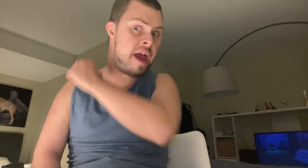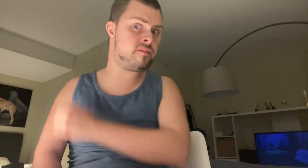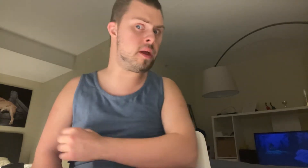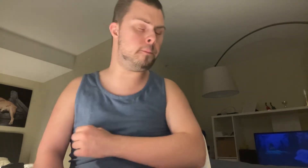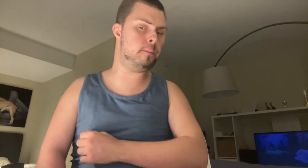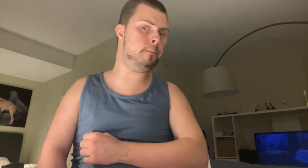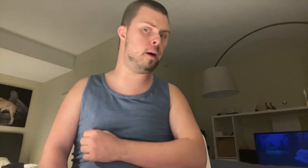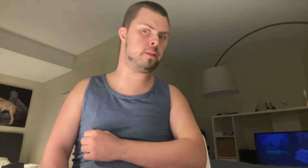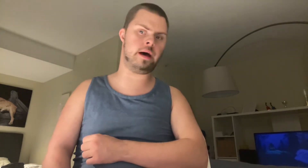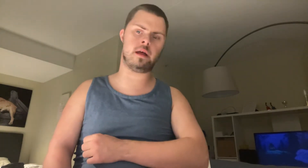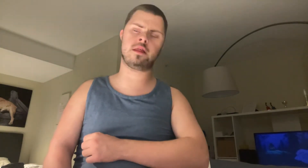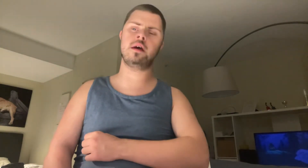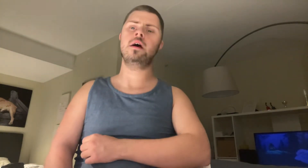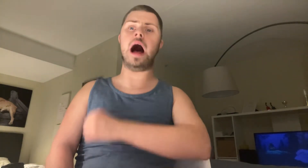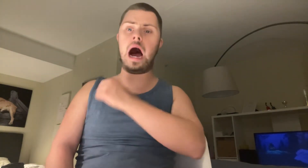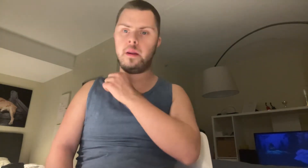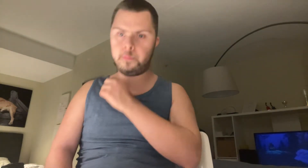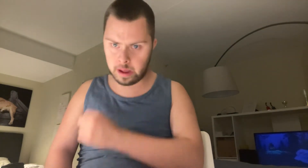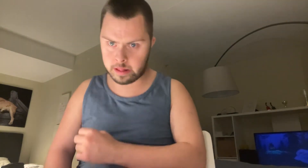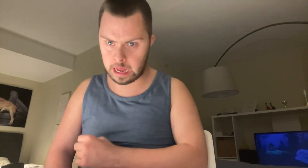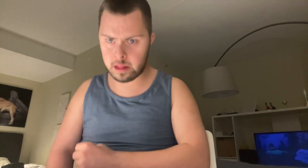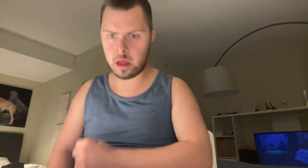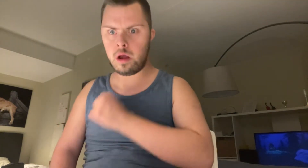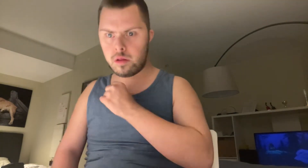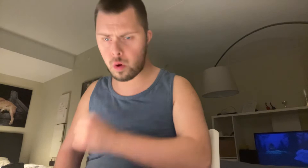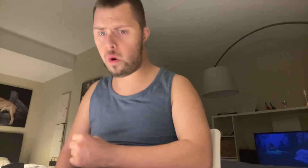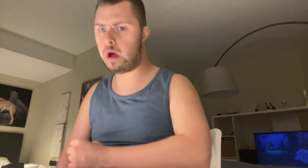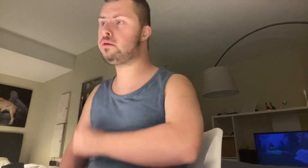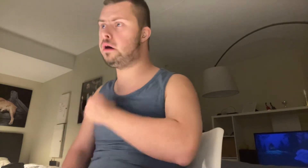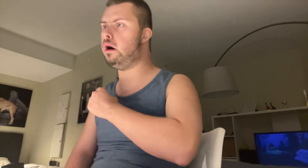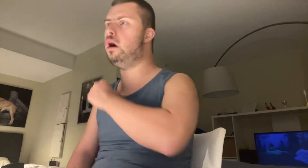efter måndags arbetet, då ska jag